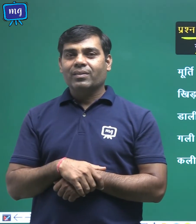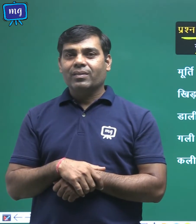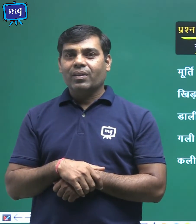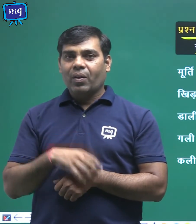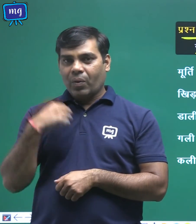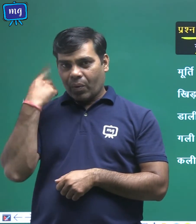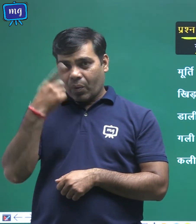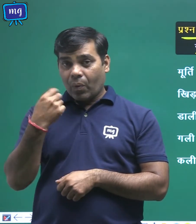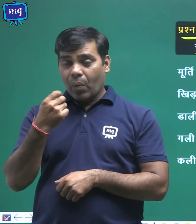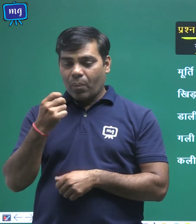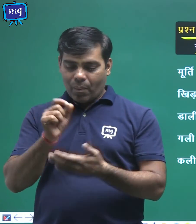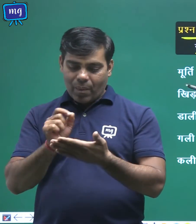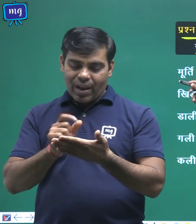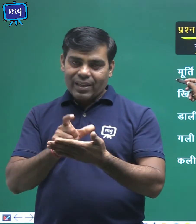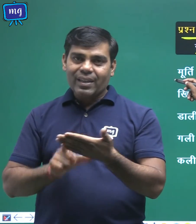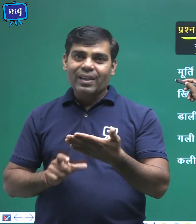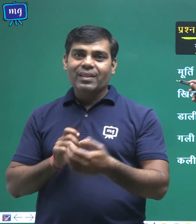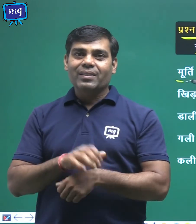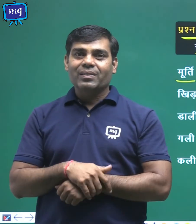रूप लिखिए।